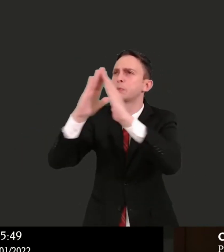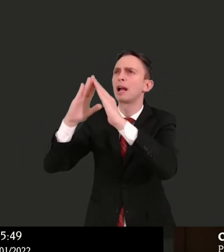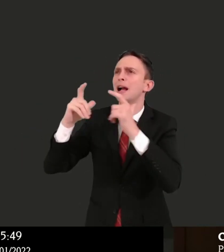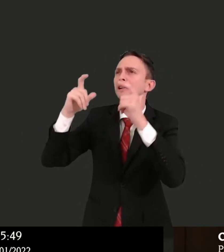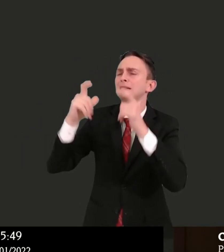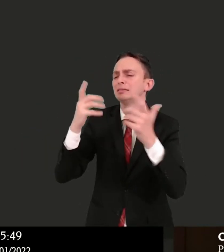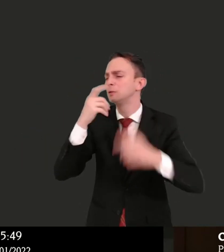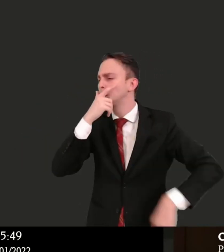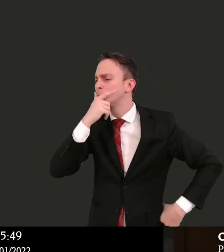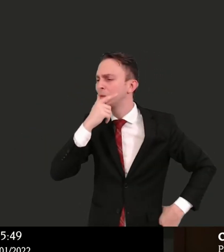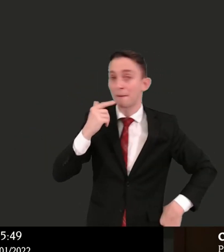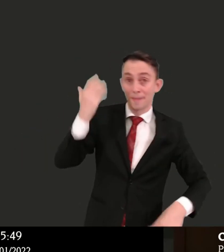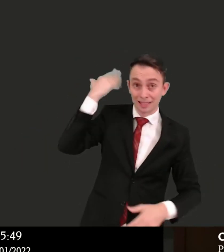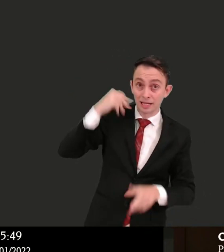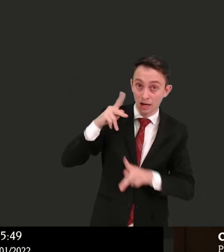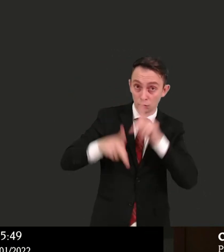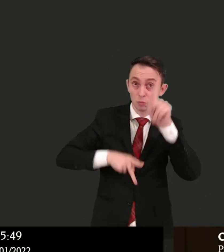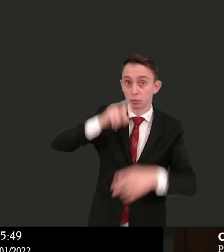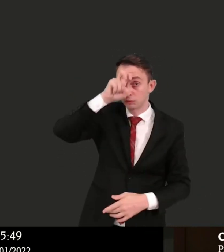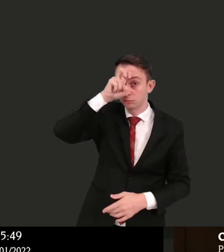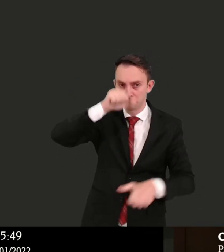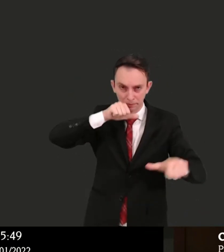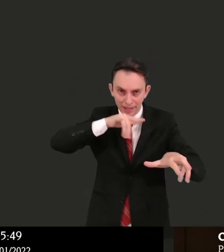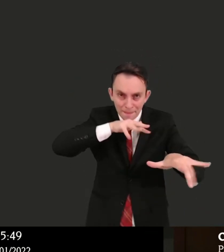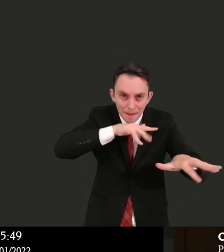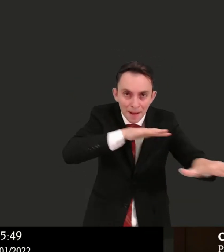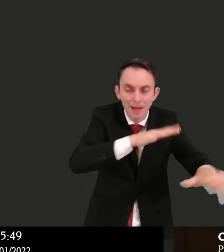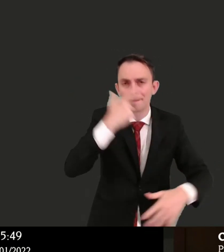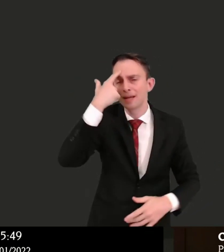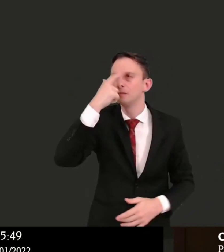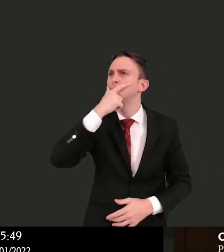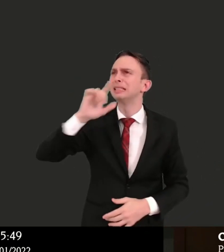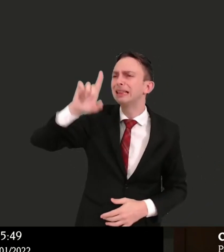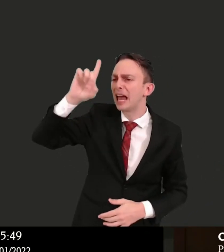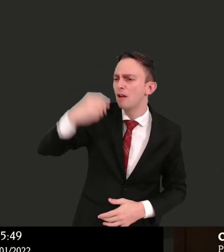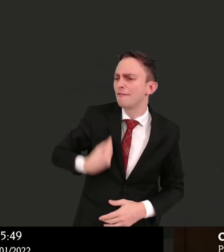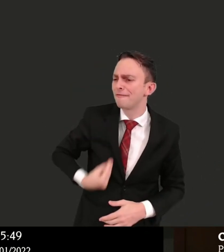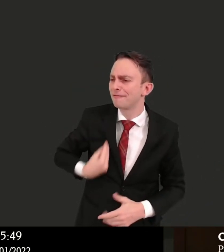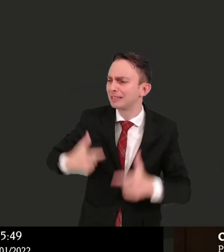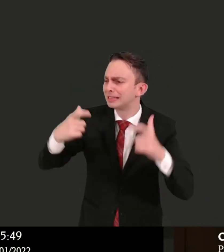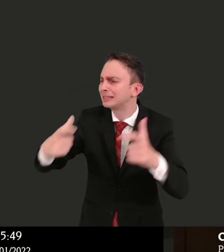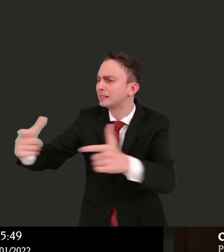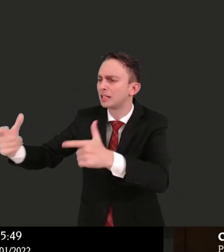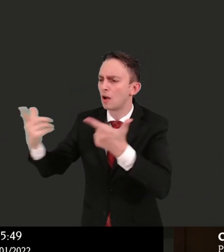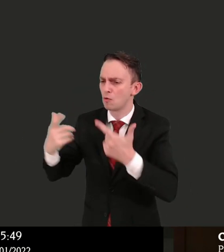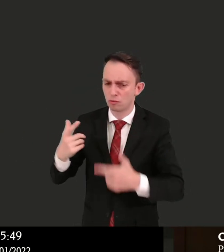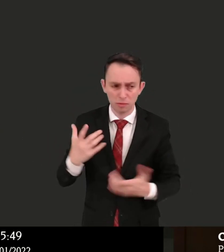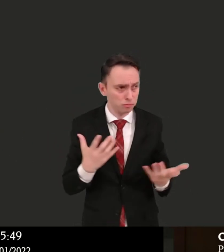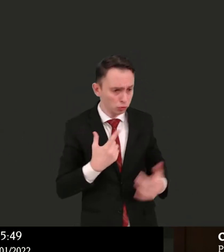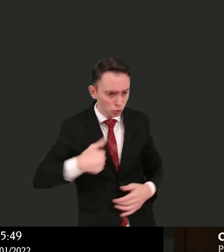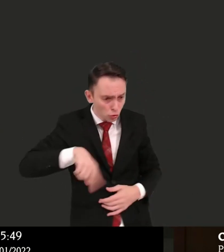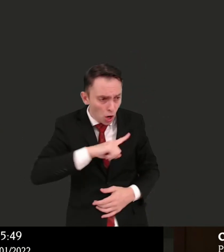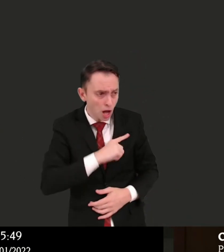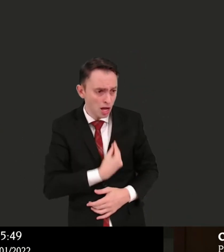cabana, foi lá naqueles lugares mais magníficos, mais altos, foi lá que ele colocou o seu nome como